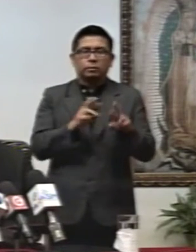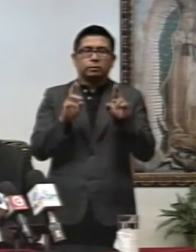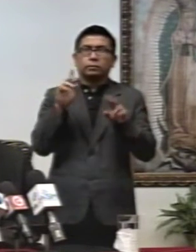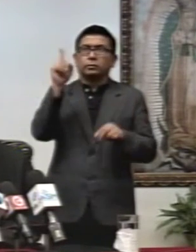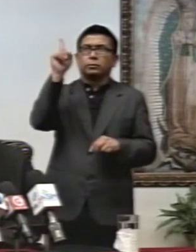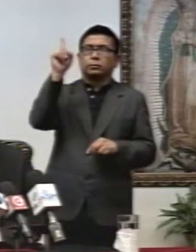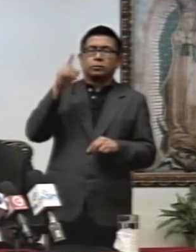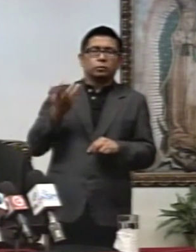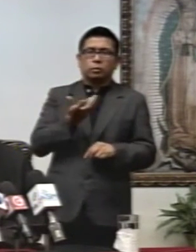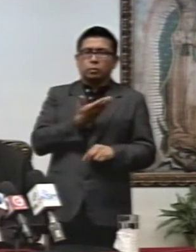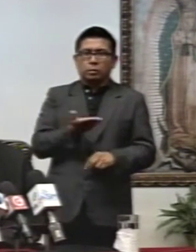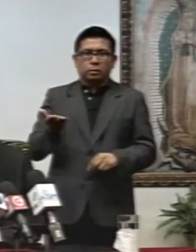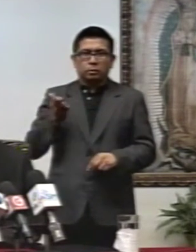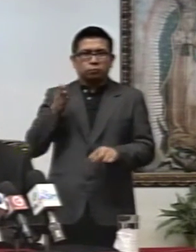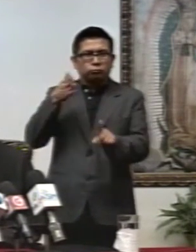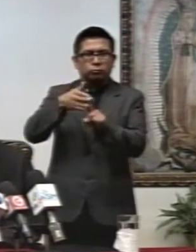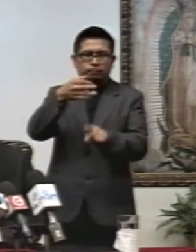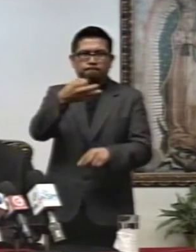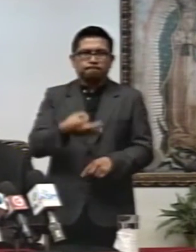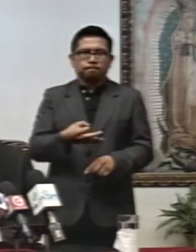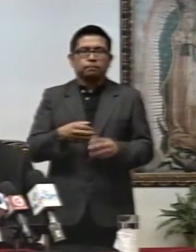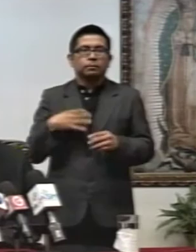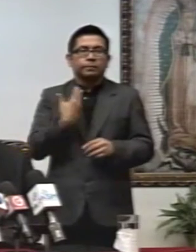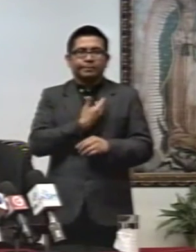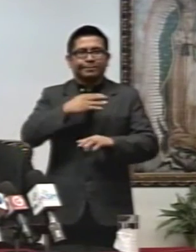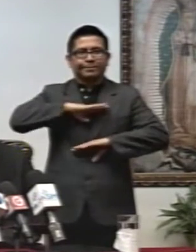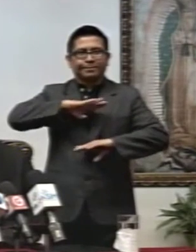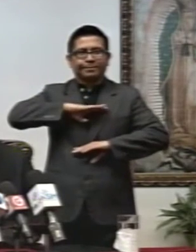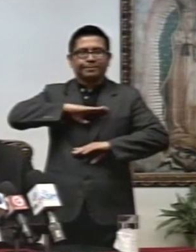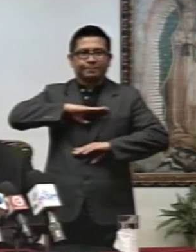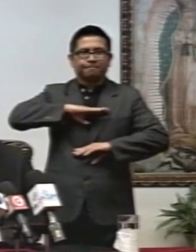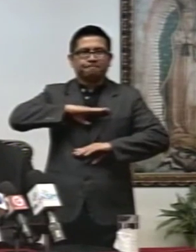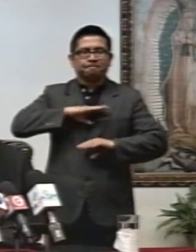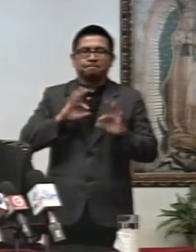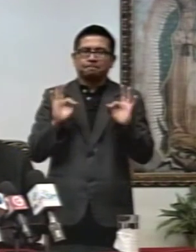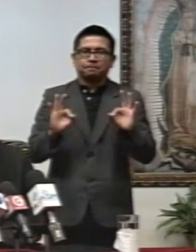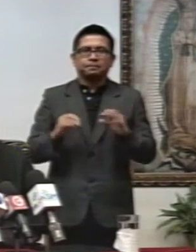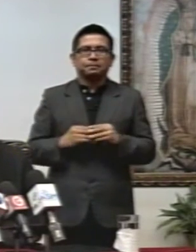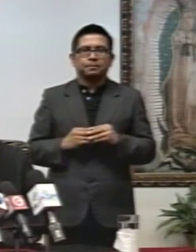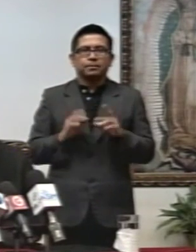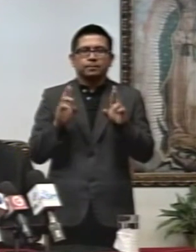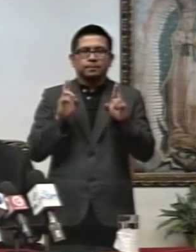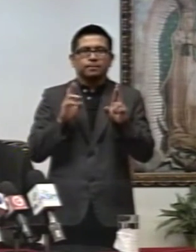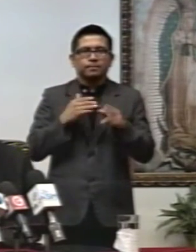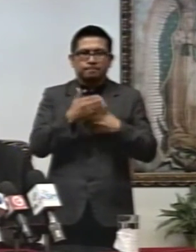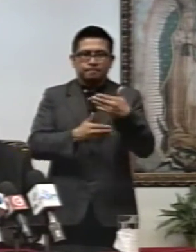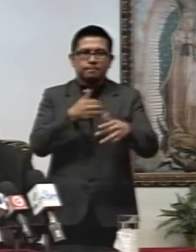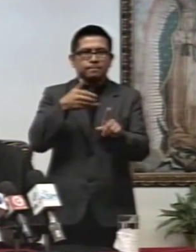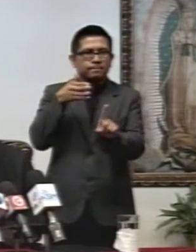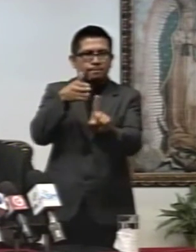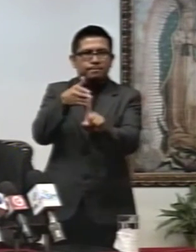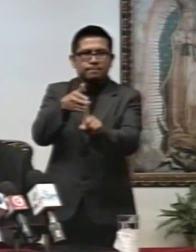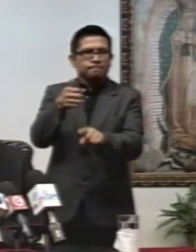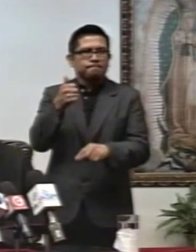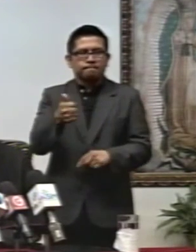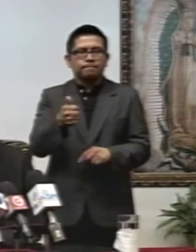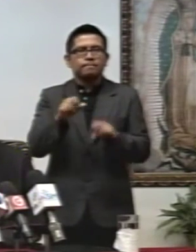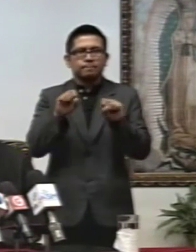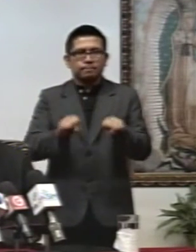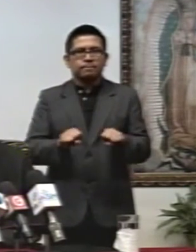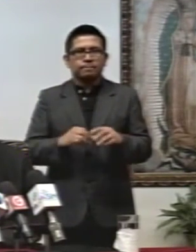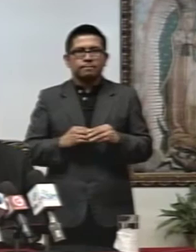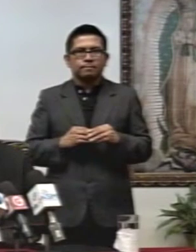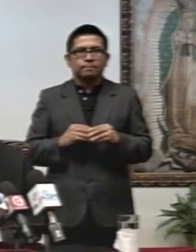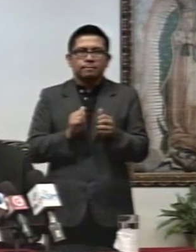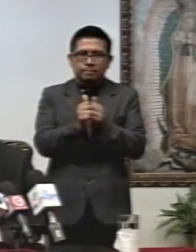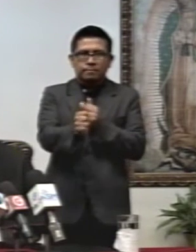que las cosas marchen bien. A nosotros nos complace porque presagia pues un buen camino. Ojalá que sea el inicio